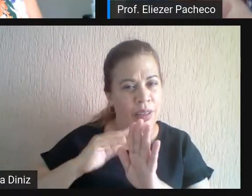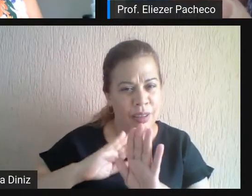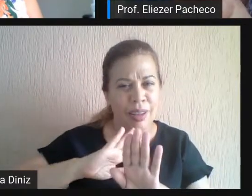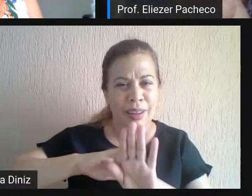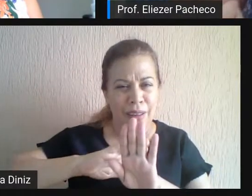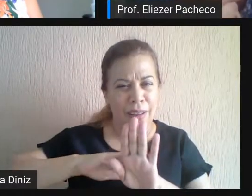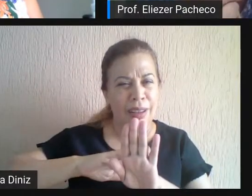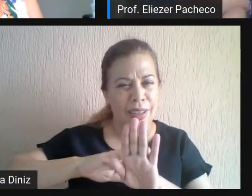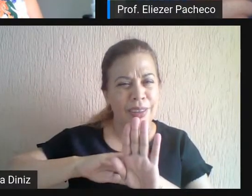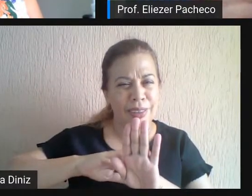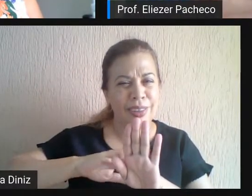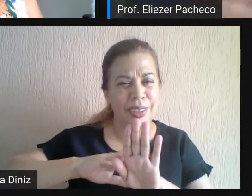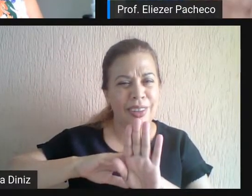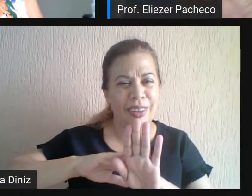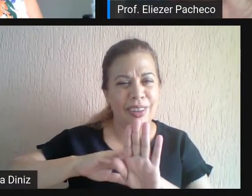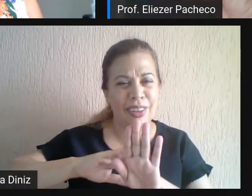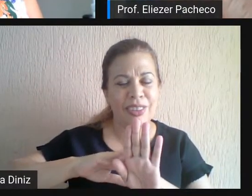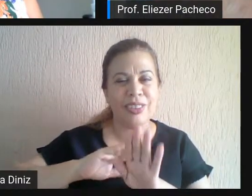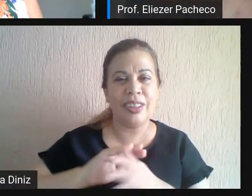Nós somos